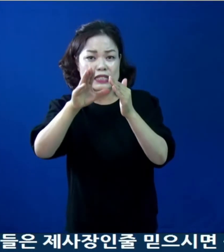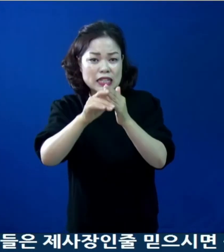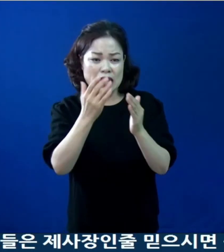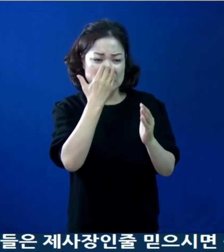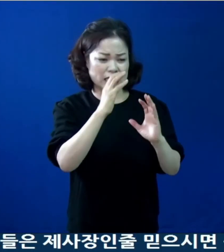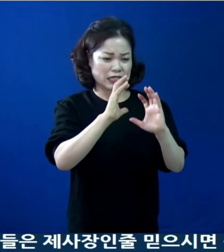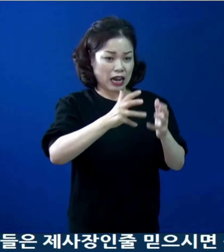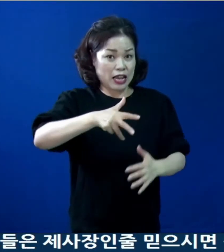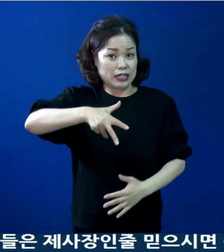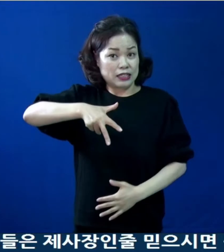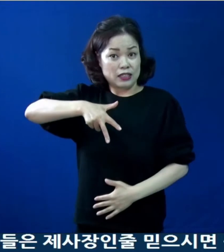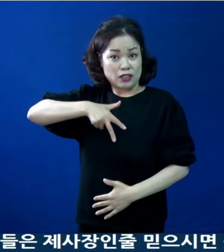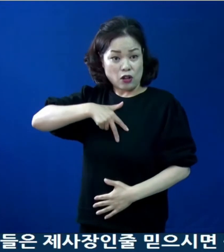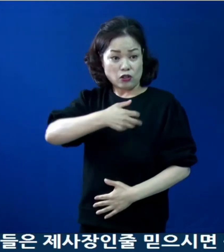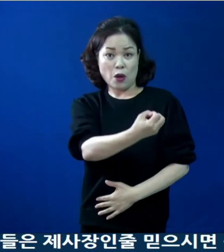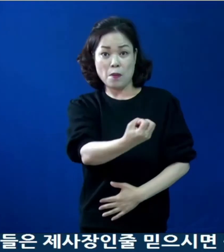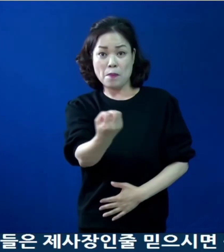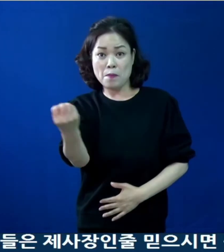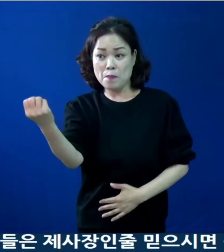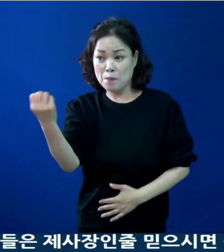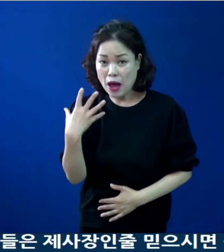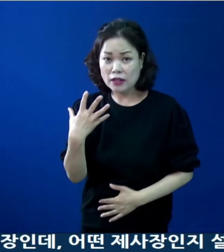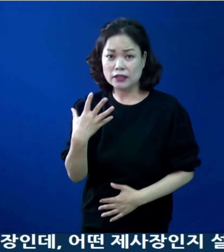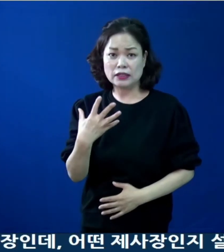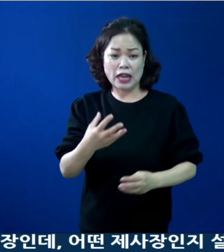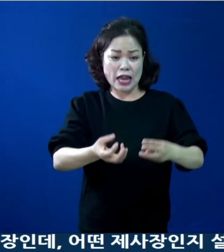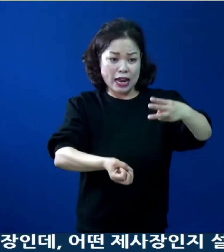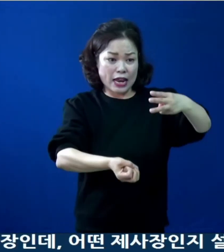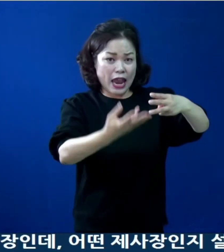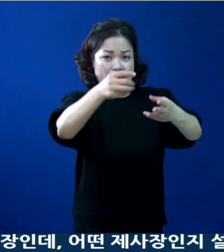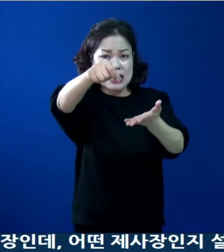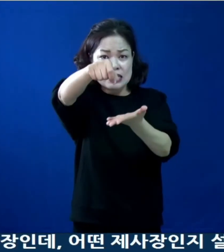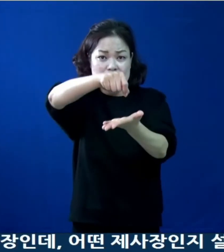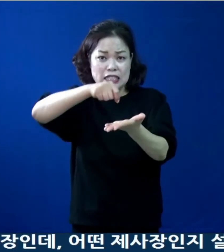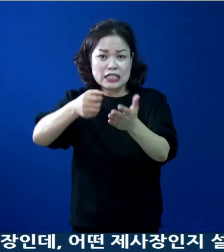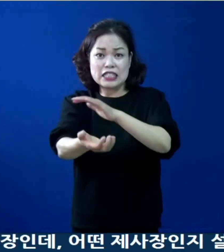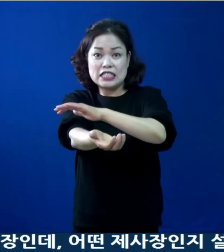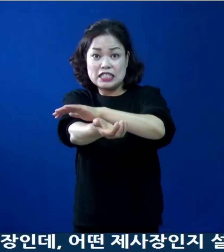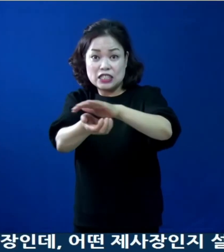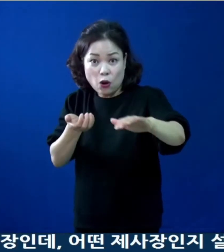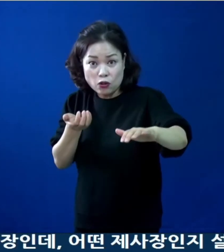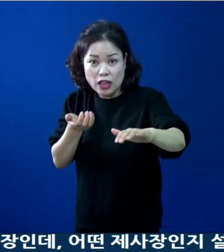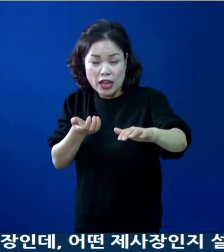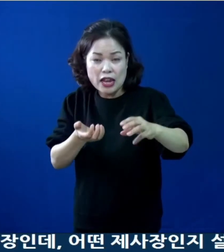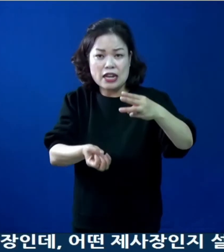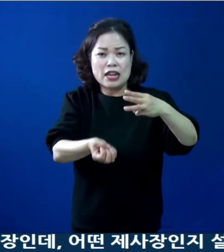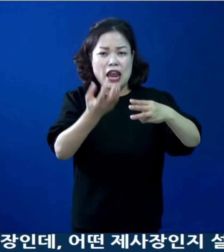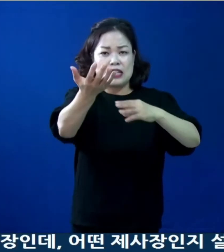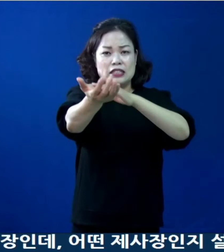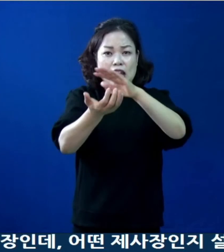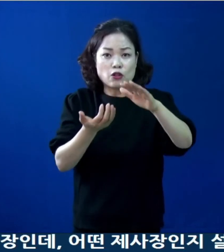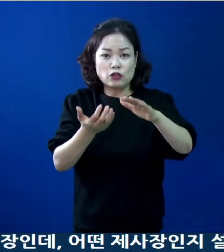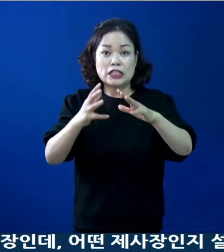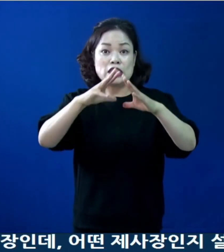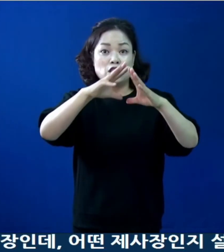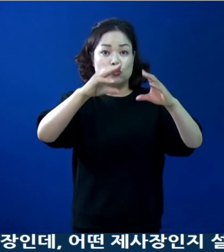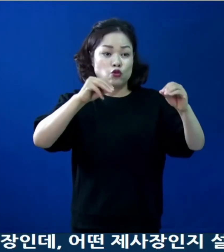정체성을 말씀해 주시는데, 그러니까 레위기가 쓰여지기 전에, 레위기에 오늘 본문이 나오기 전에